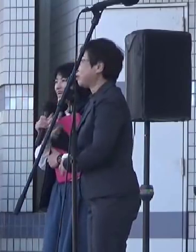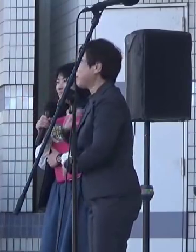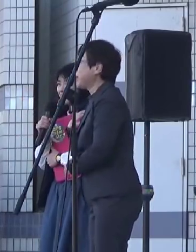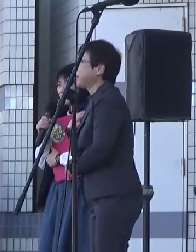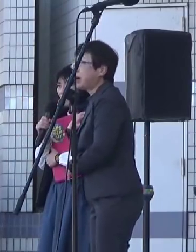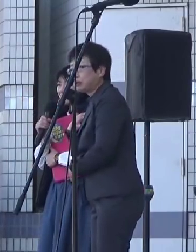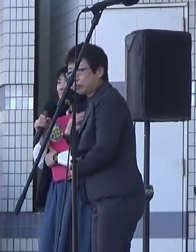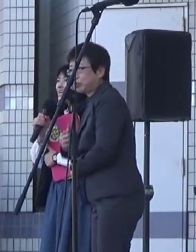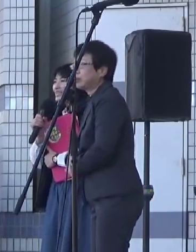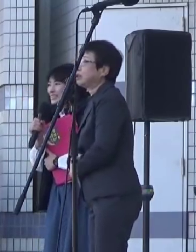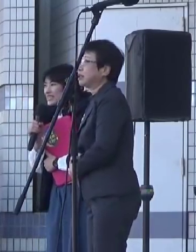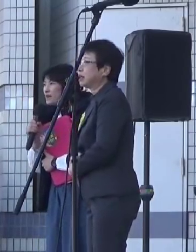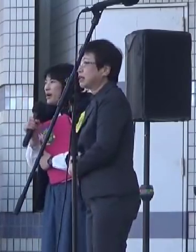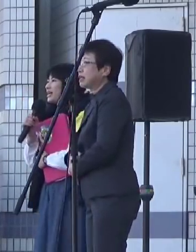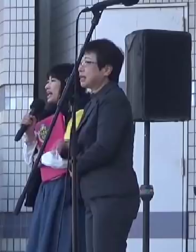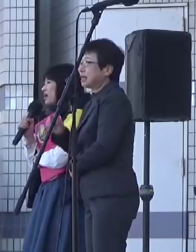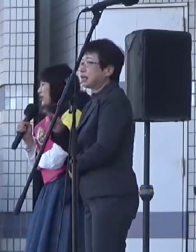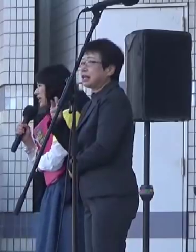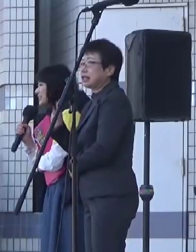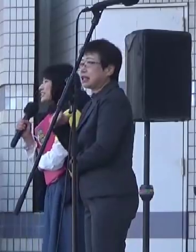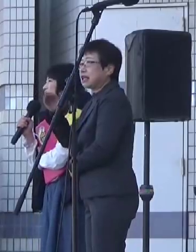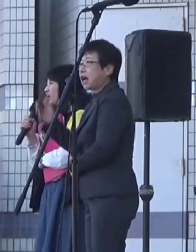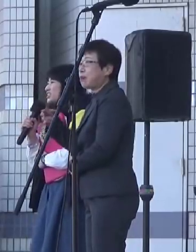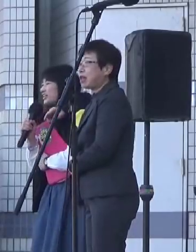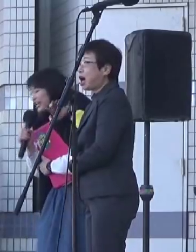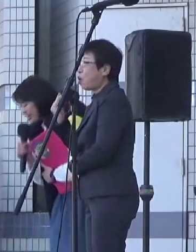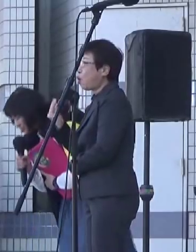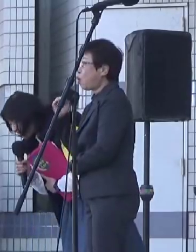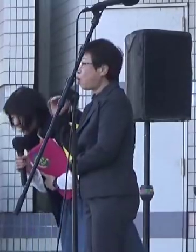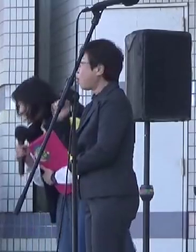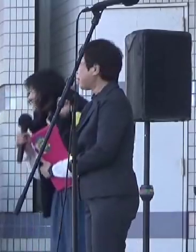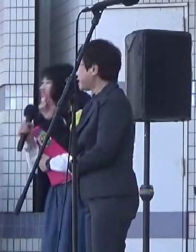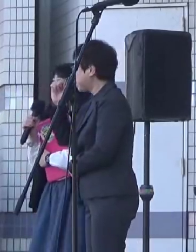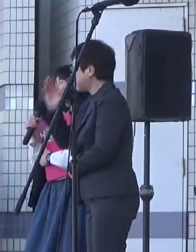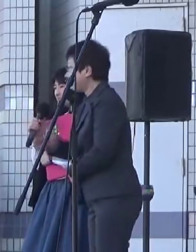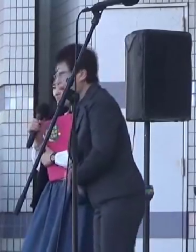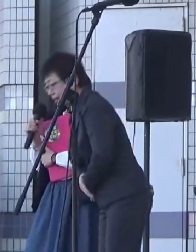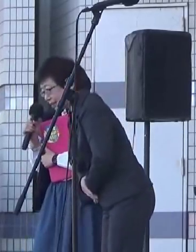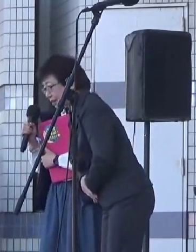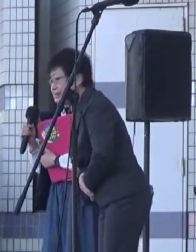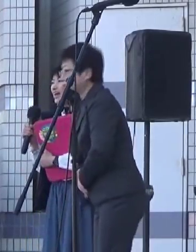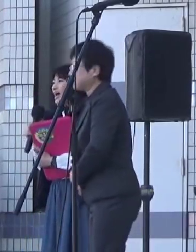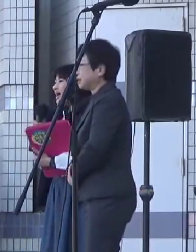めさせていただきます、菱山直子です。よろしくお願いします。